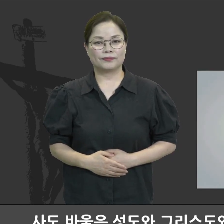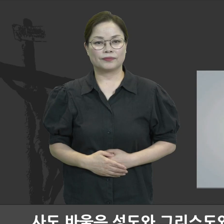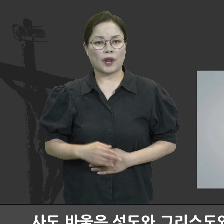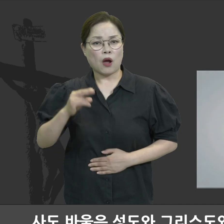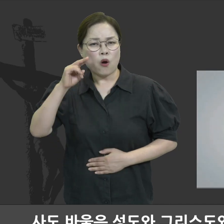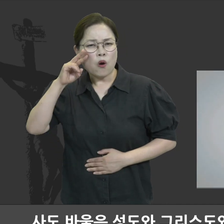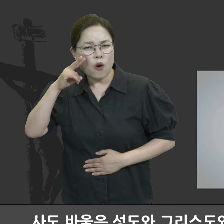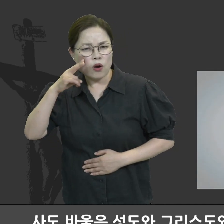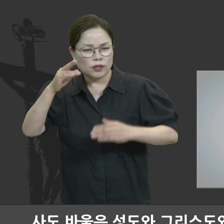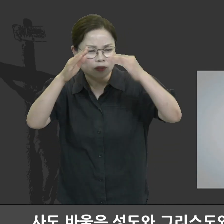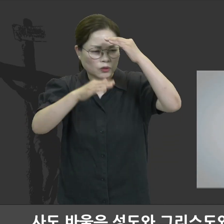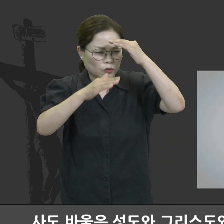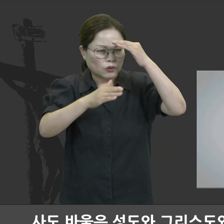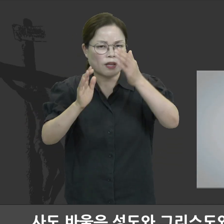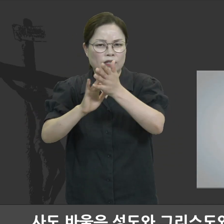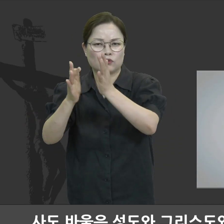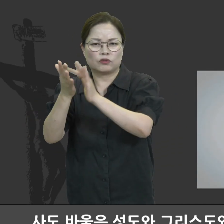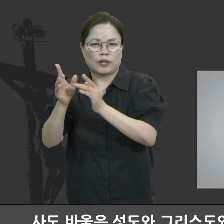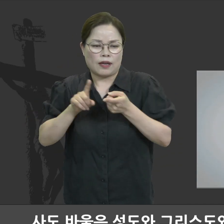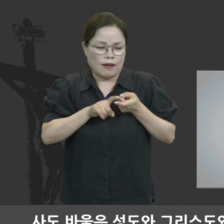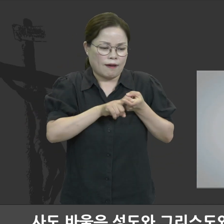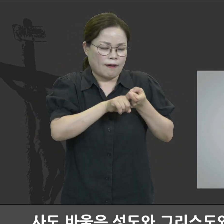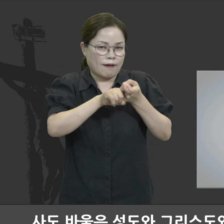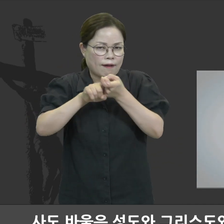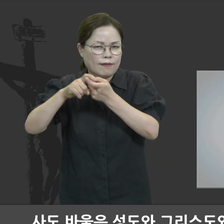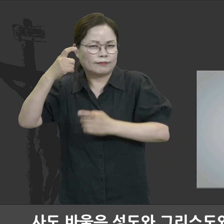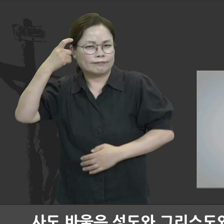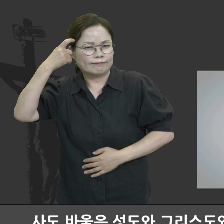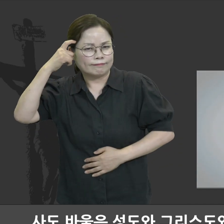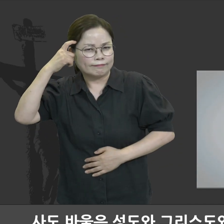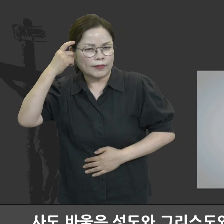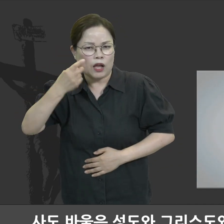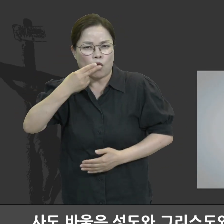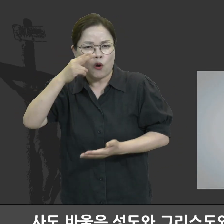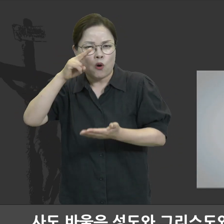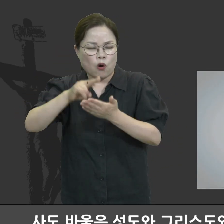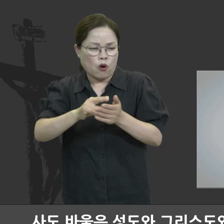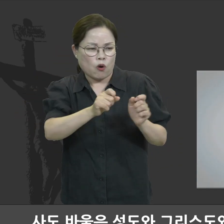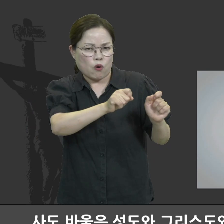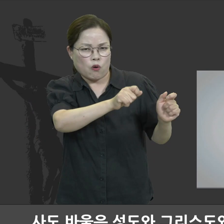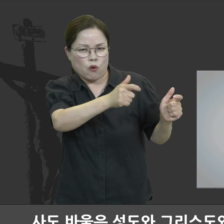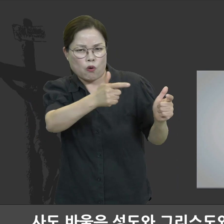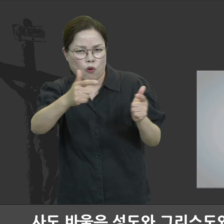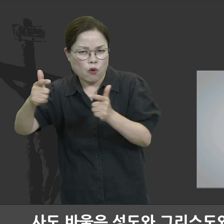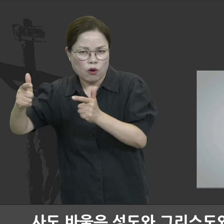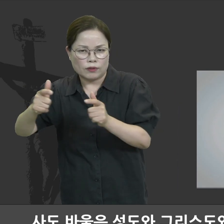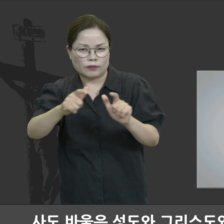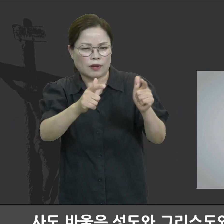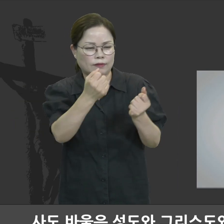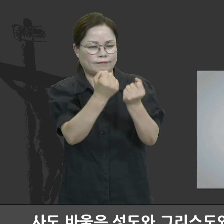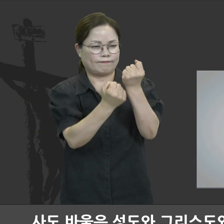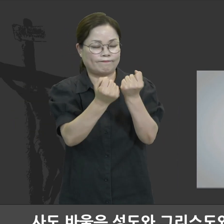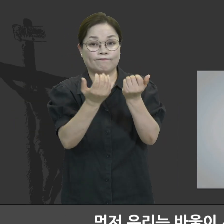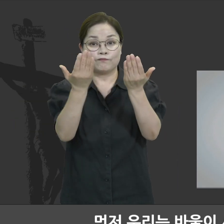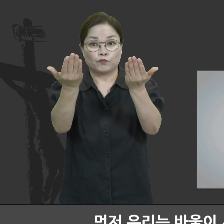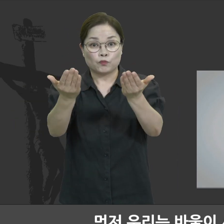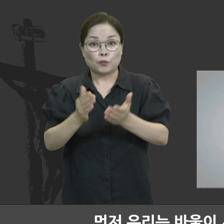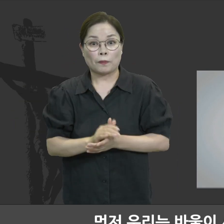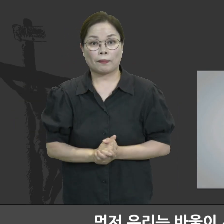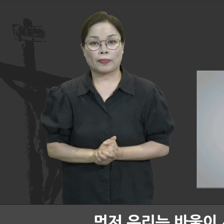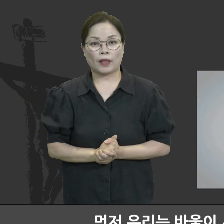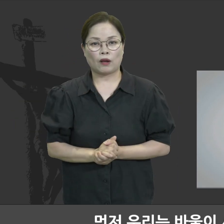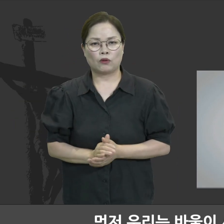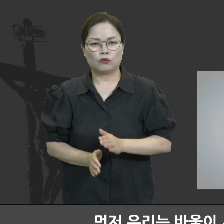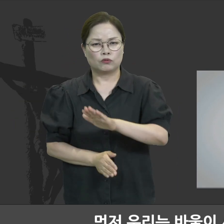사도 바울은 성도와 그리스도와의 연합의 개념을 그의 서신서 여러 곳에서 다양하게 설명합니다.